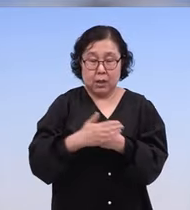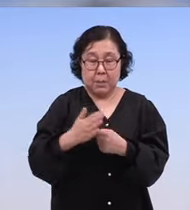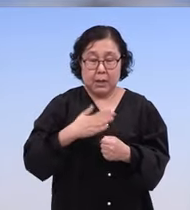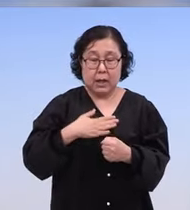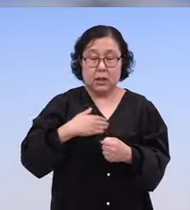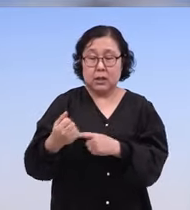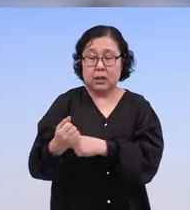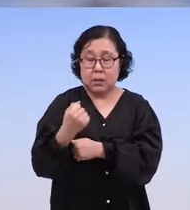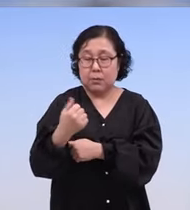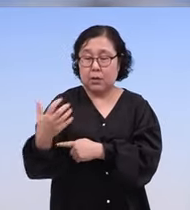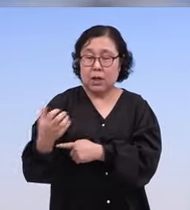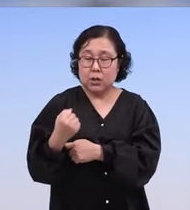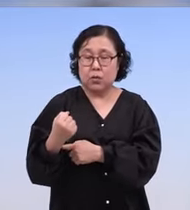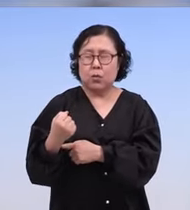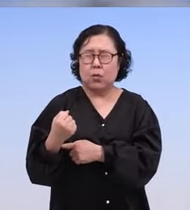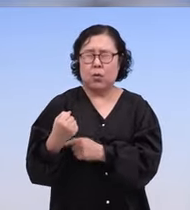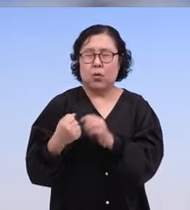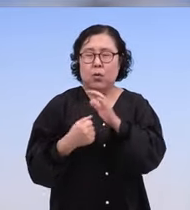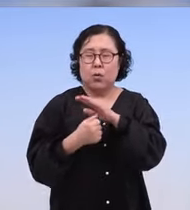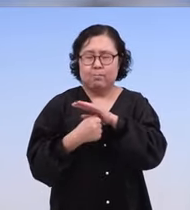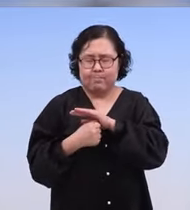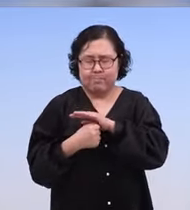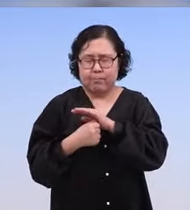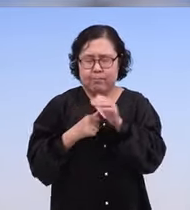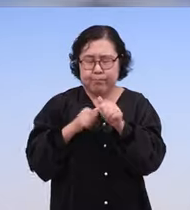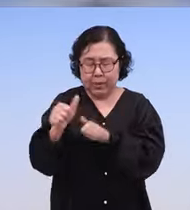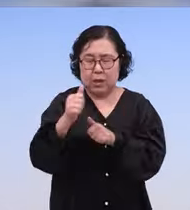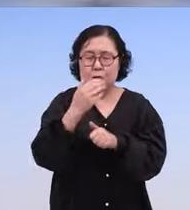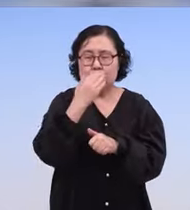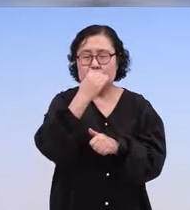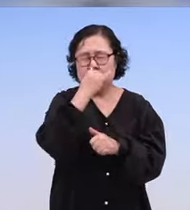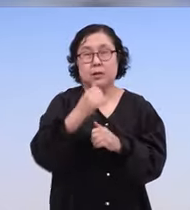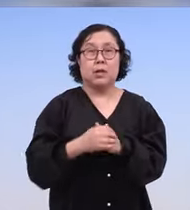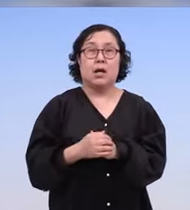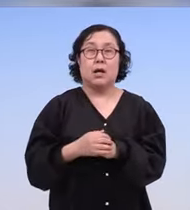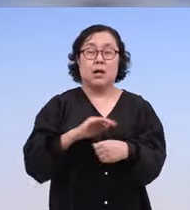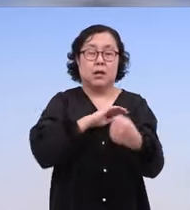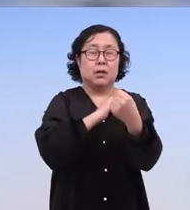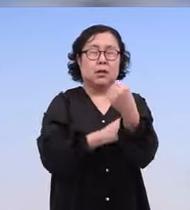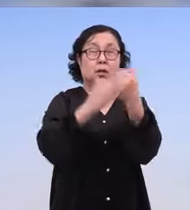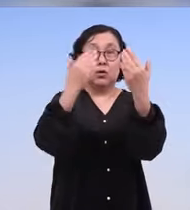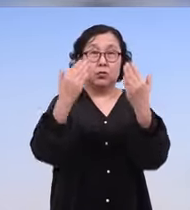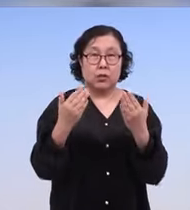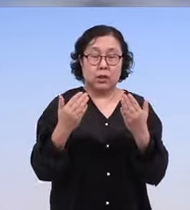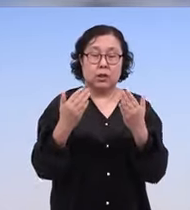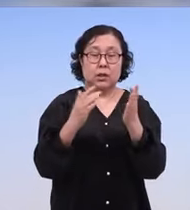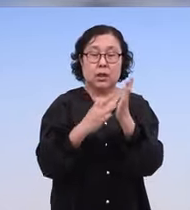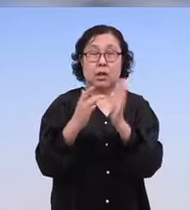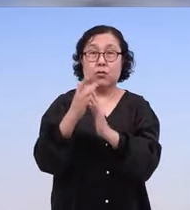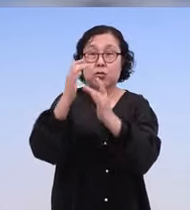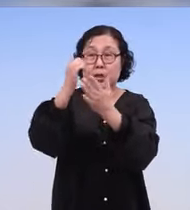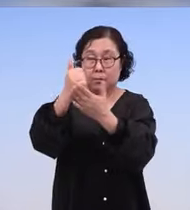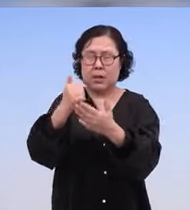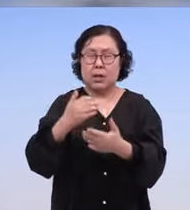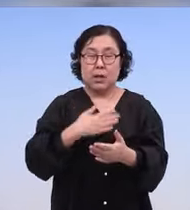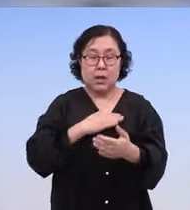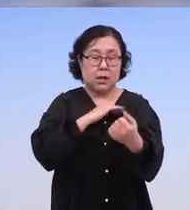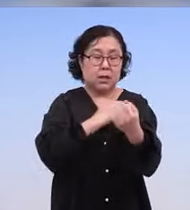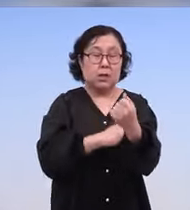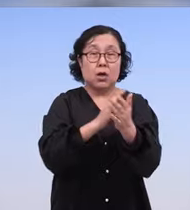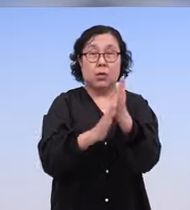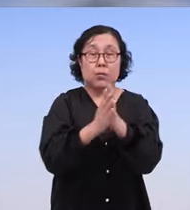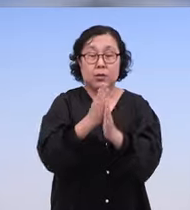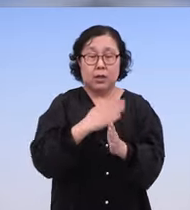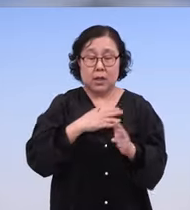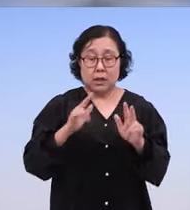아닙니까? 목회 회의가 들기는 무슨 회의가 듭니까? 능력 주시는 그분이 아무런 능력도 없는 저를 지금까지